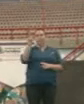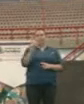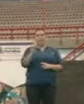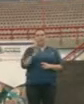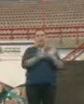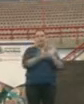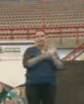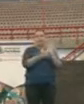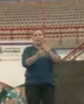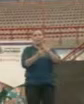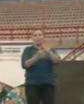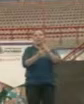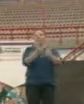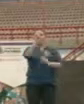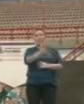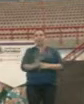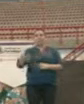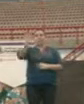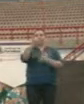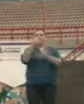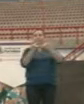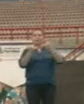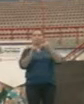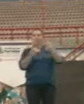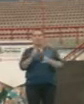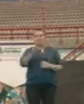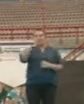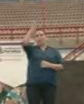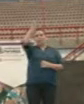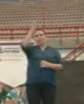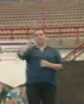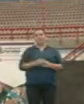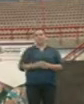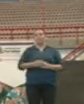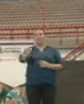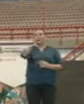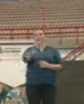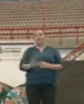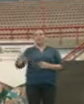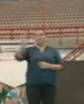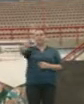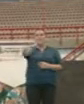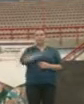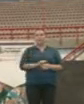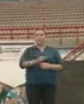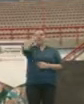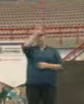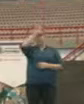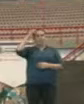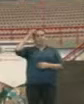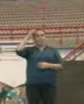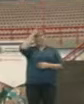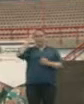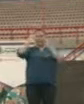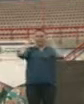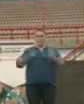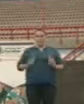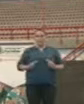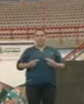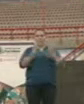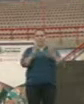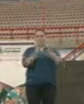a imagem e semelhança de Deus. Vamos entender o que é imagem e semelhança de Deus. Imagem é uma questão física. Jesus parece